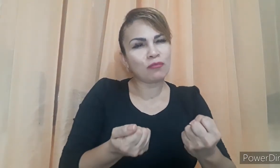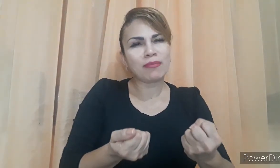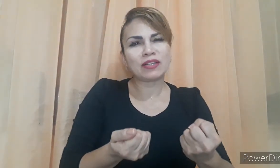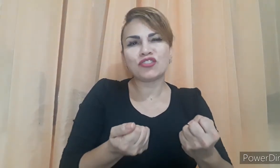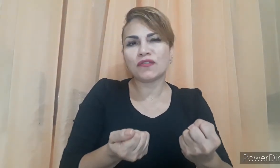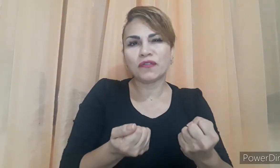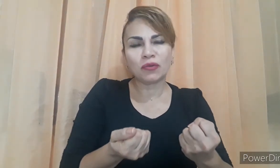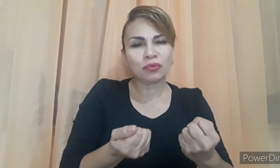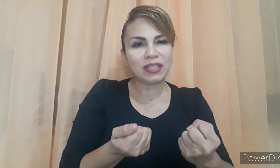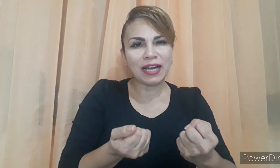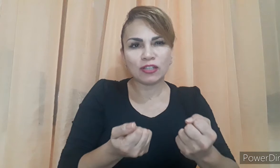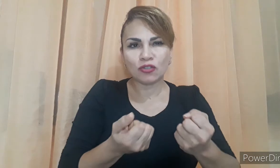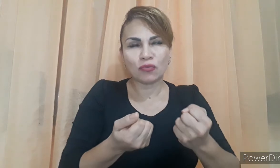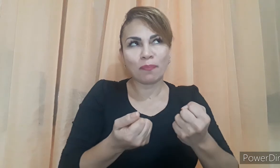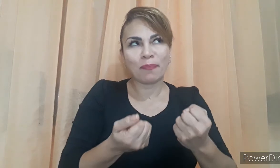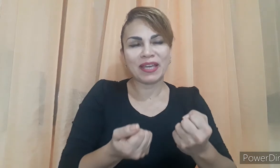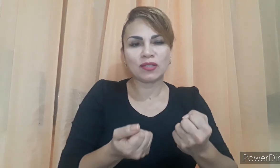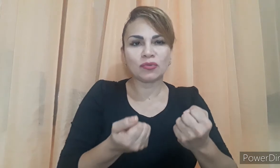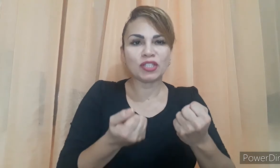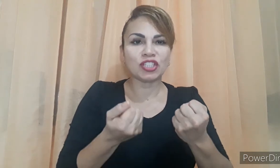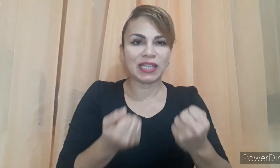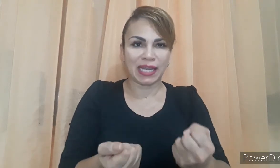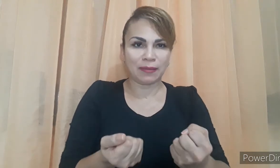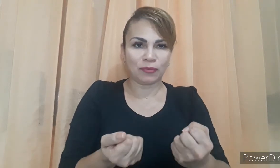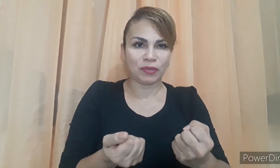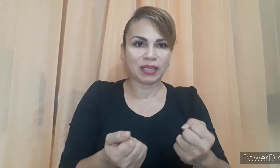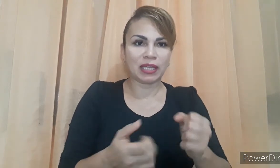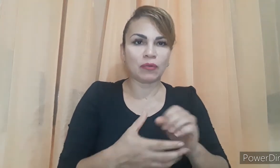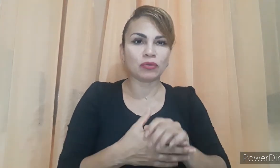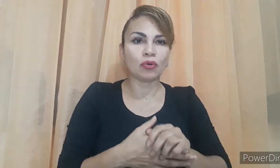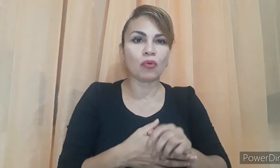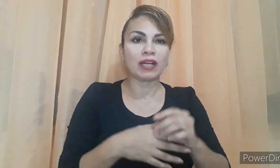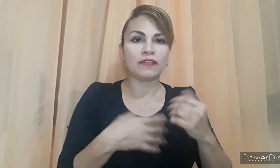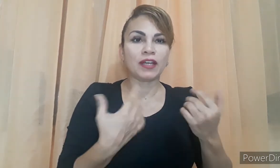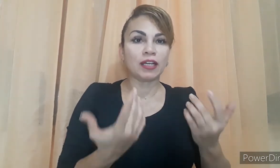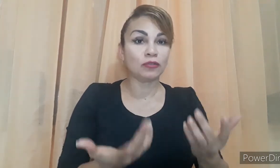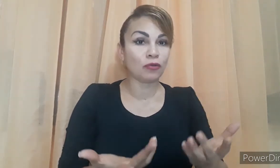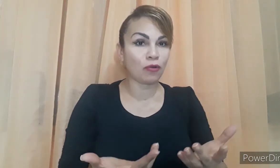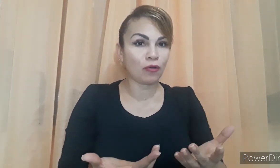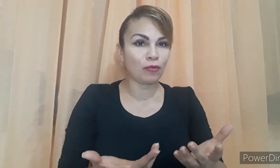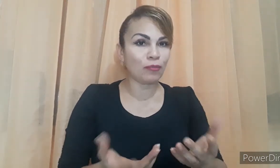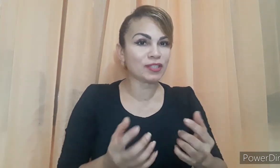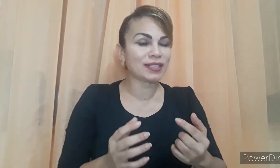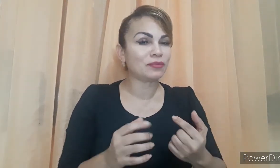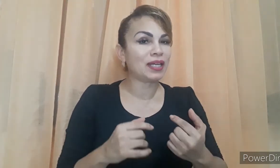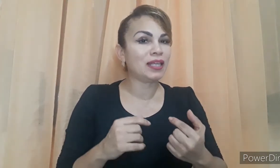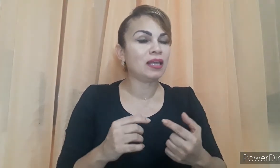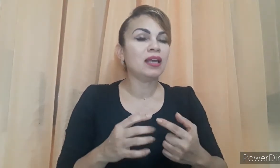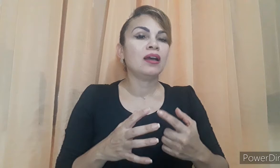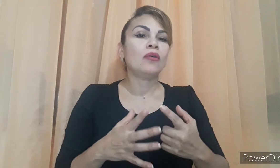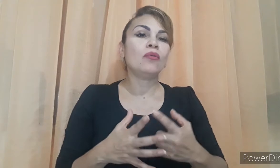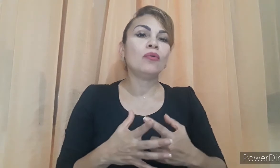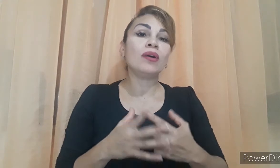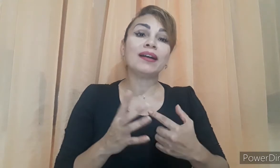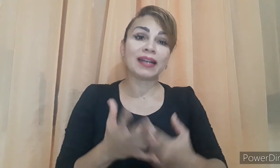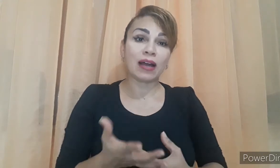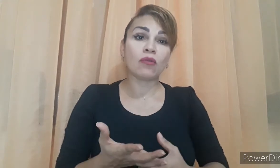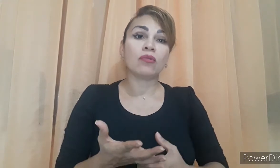uma dificuldade, um peso extremo. Então eu estou qualificando como? Mostrando aí o grau,